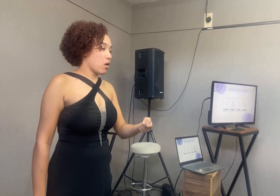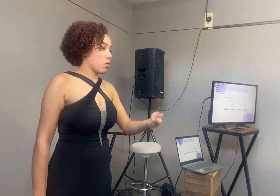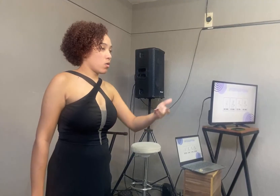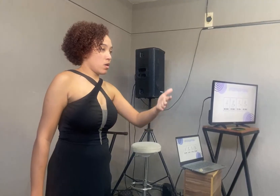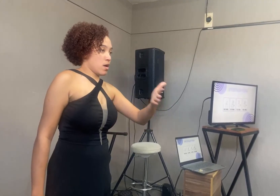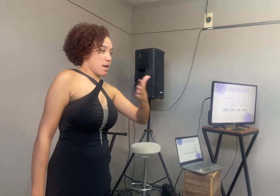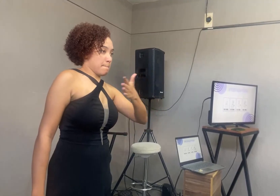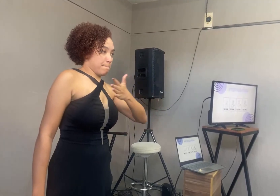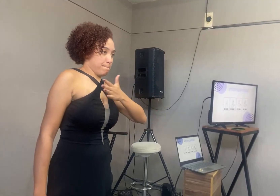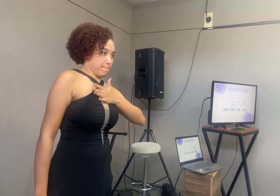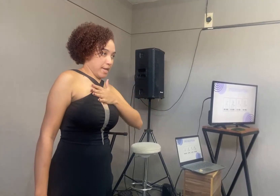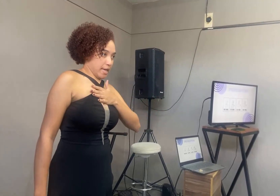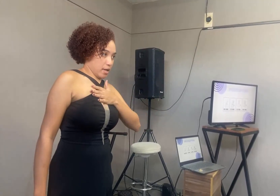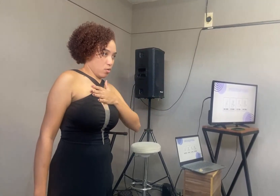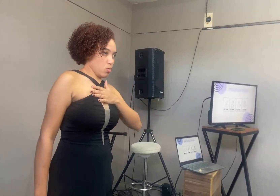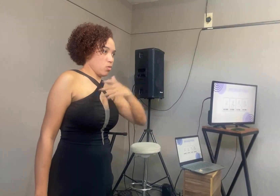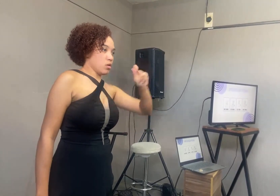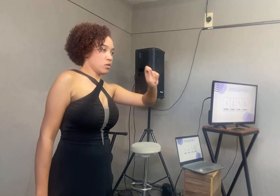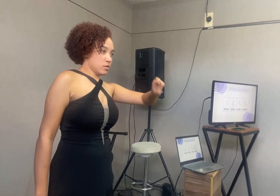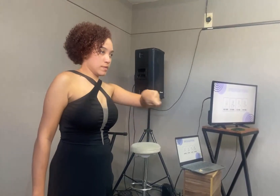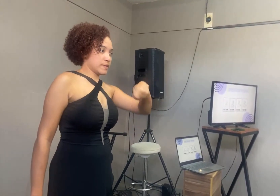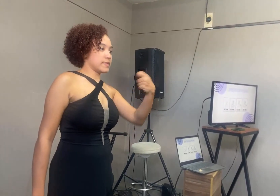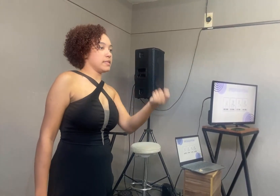sinal, meu sinal.